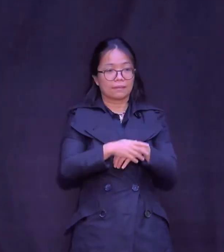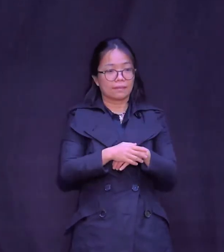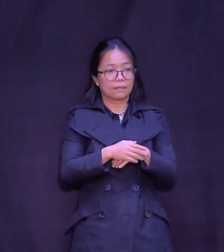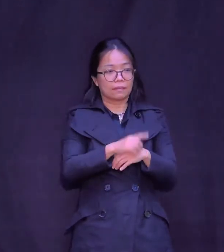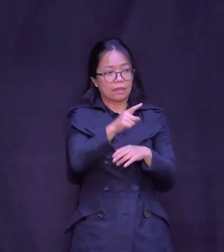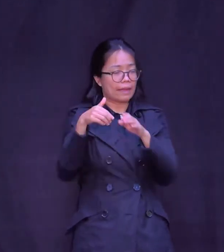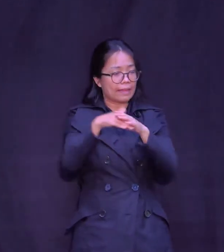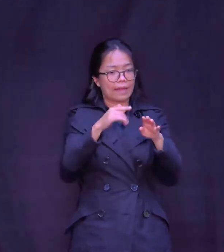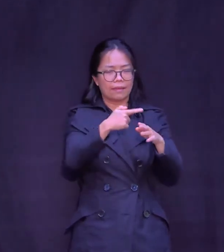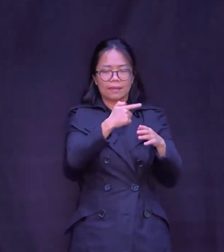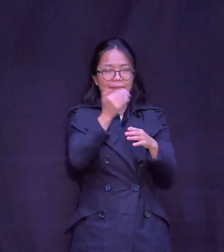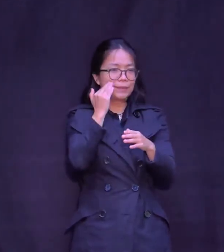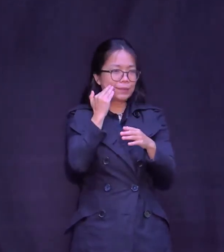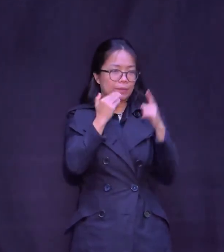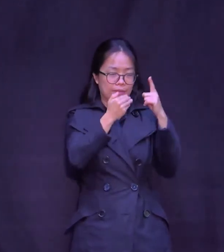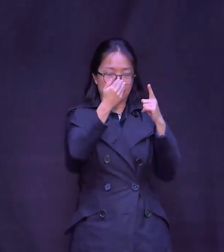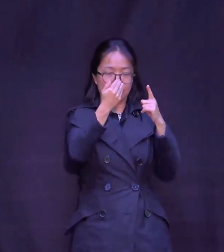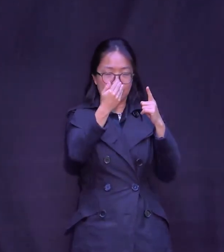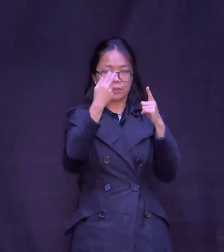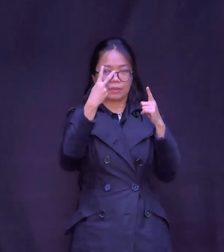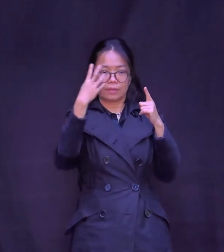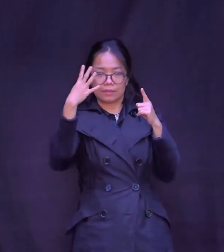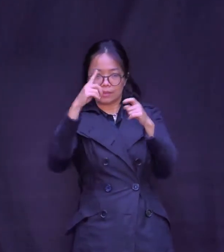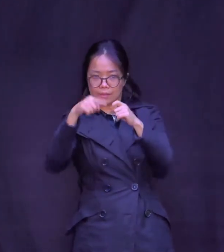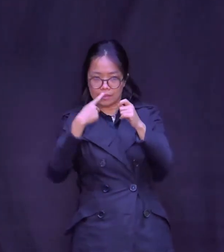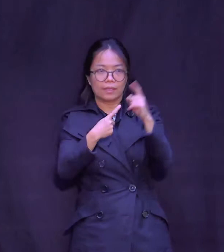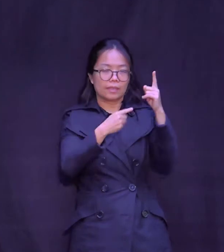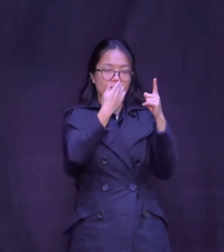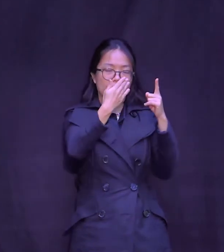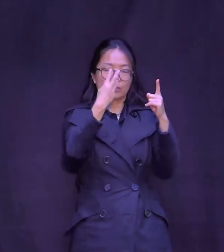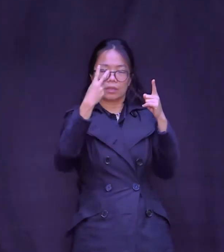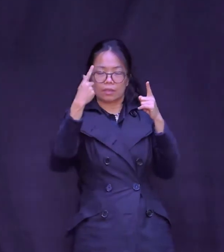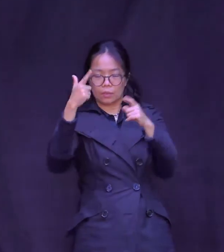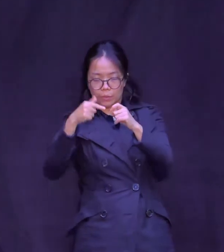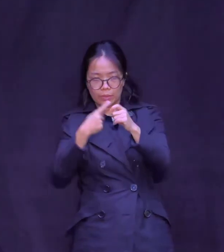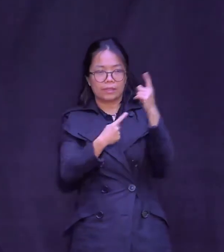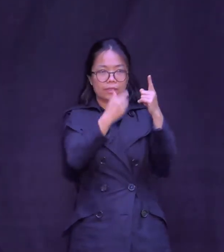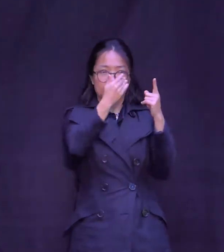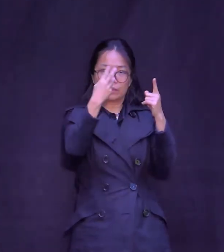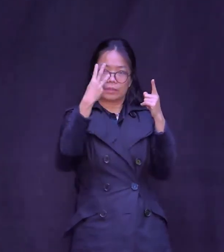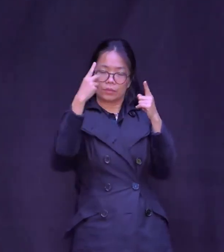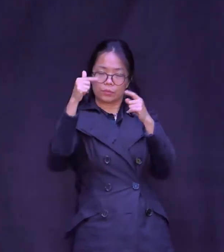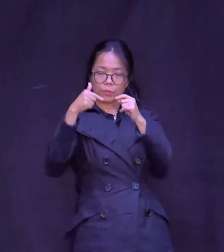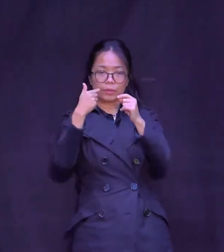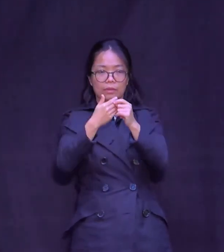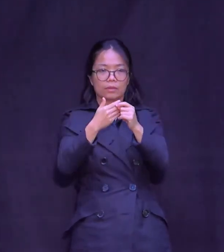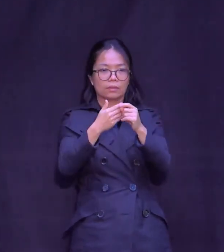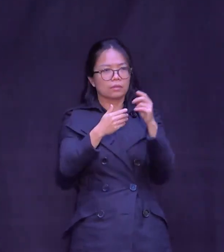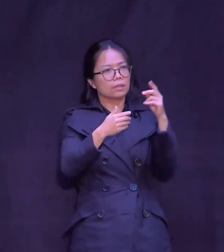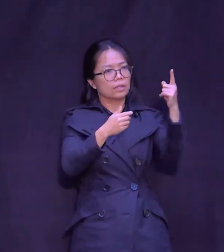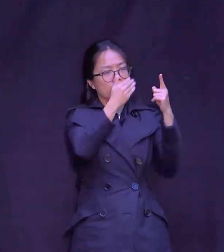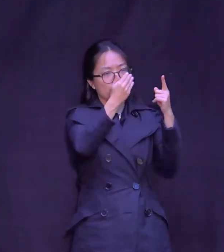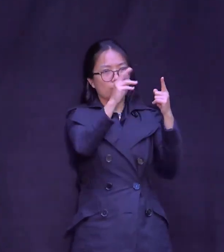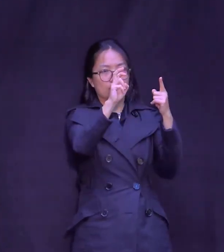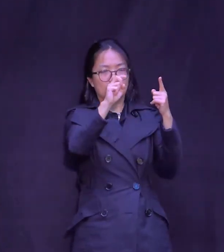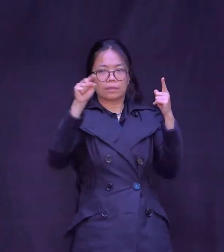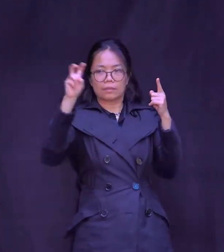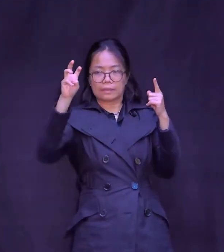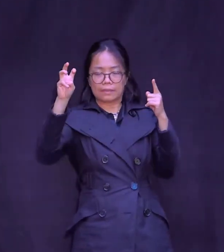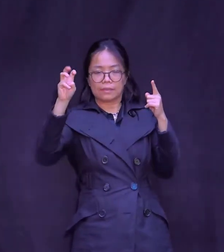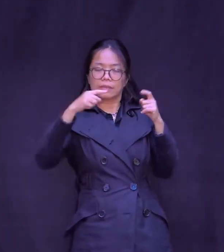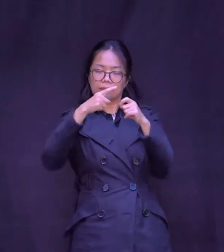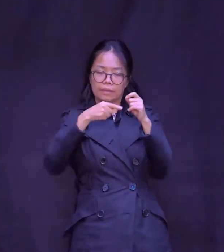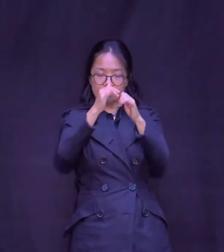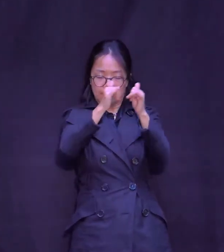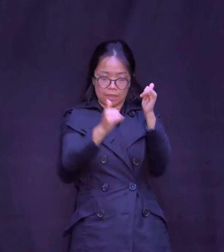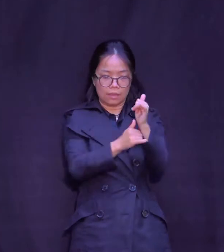的1924年、1926年、1939年，就是20到30年代，我们在台湾